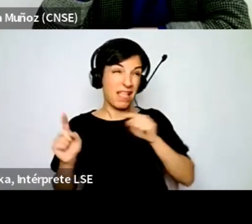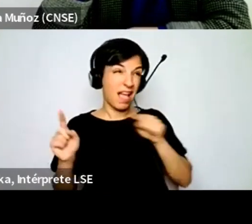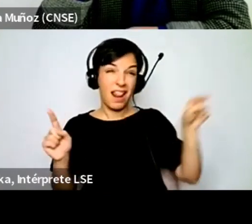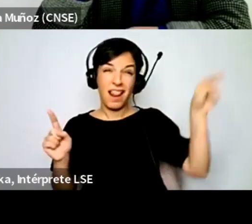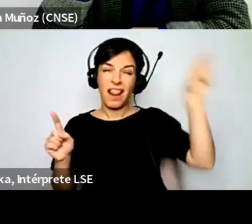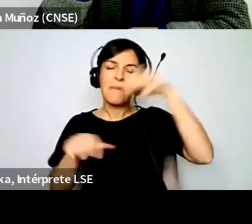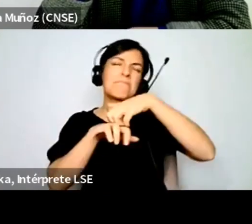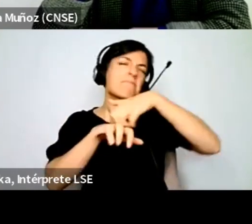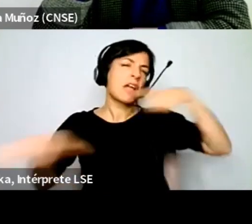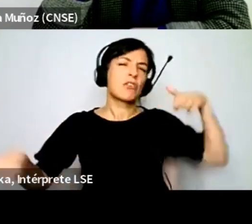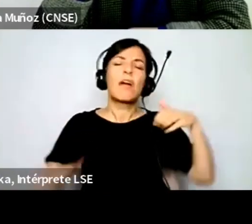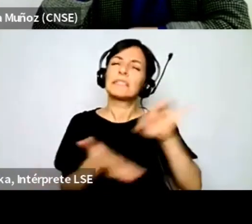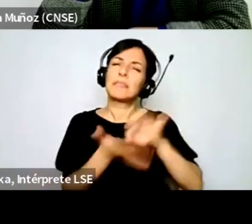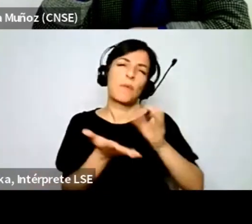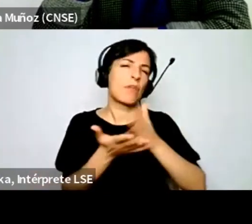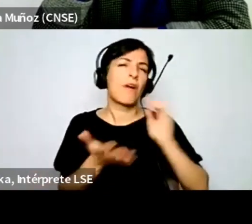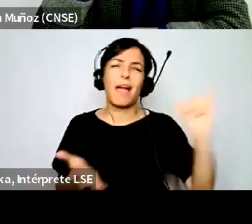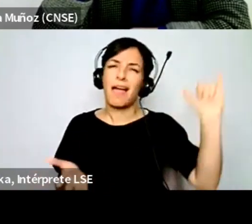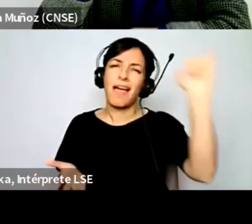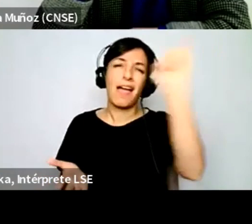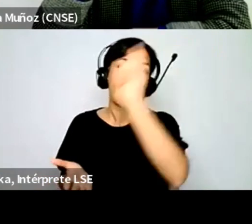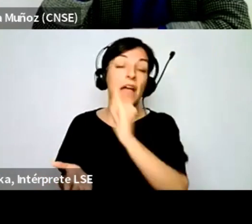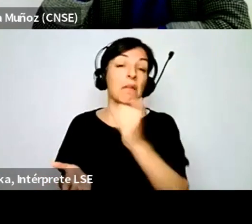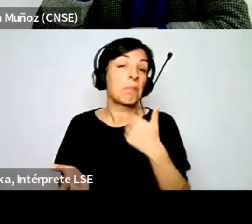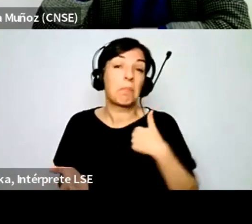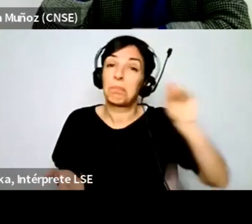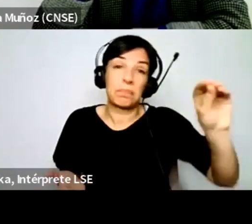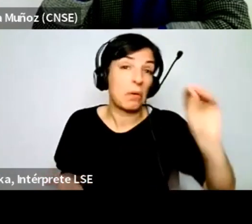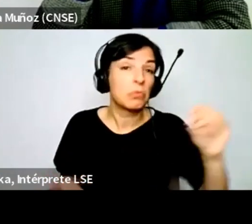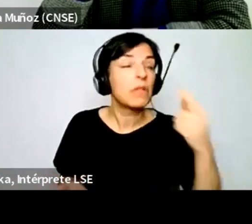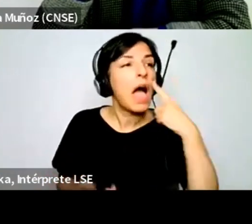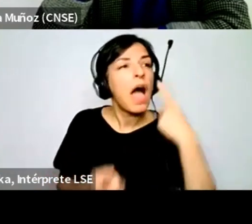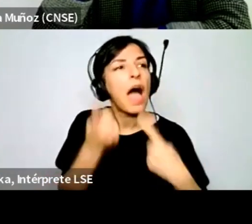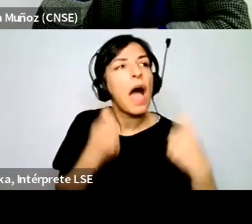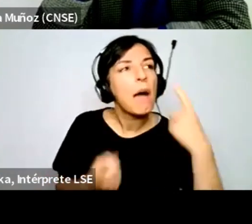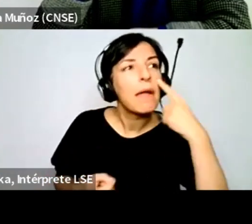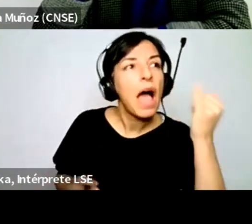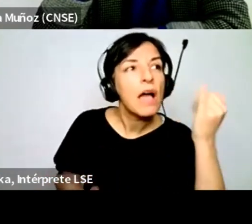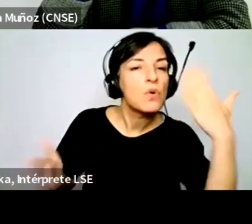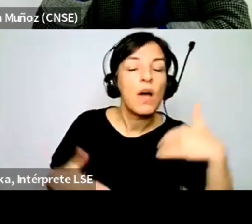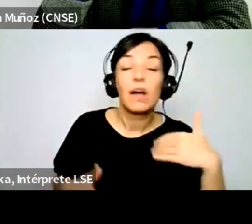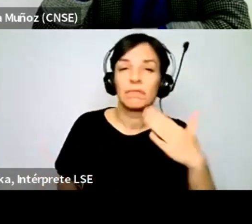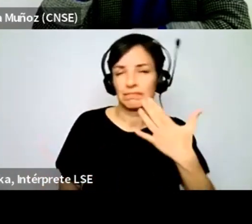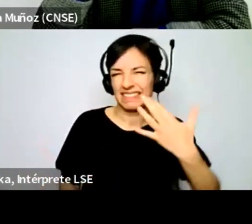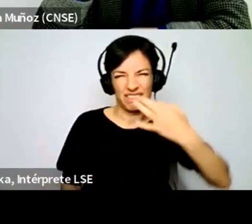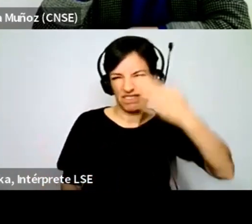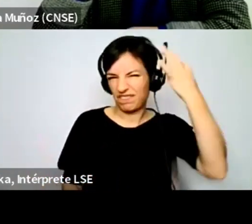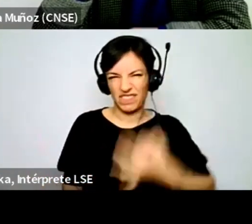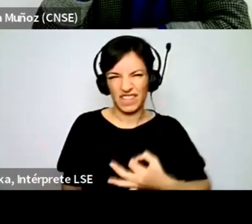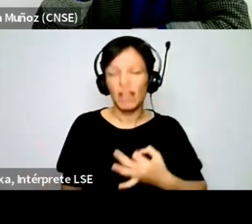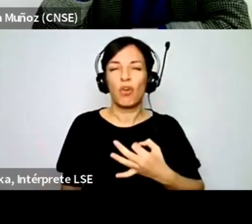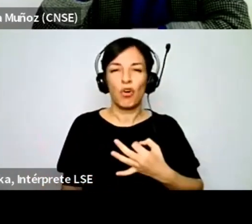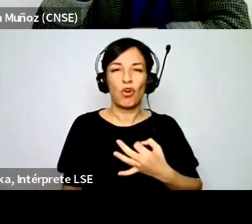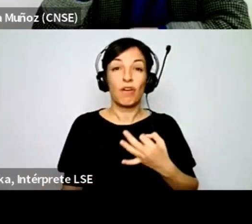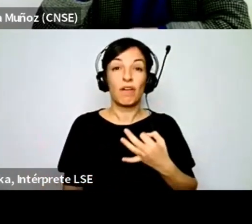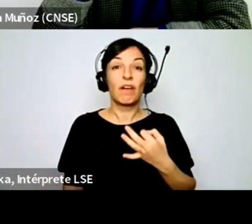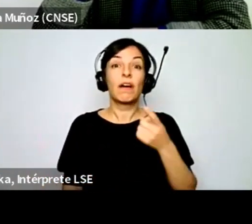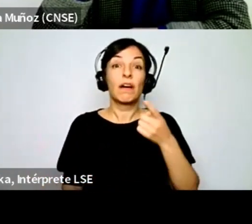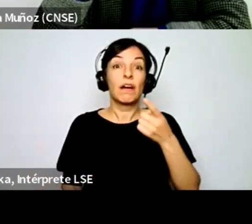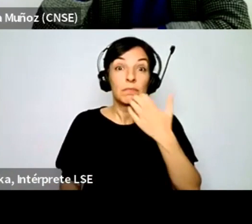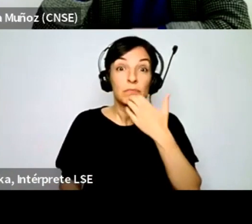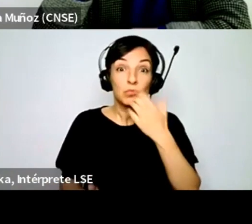sus servicios de mediación y lo que hay que hacer es preguntar y averiguarlo. Y seguro que cabe la posibilidad de que